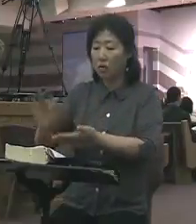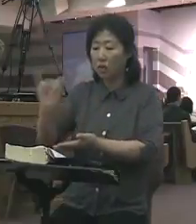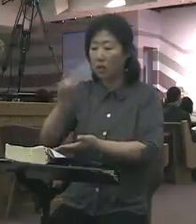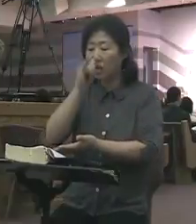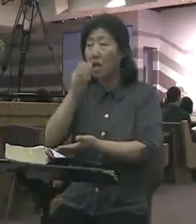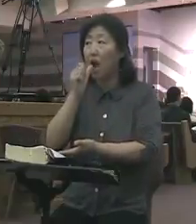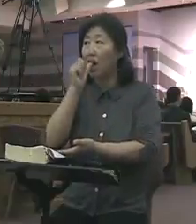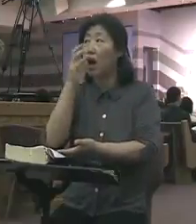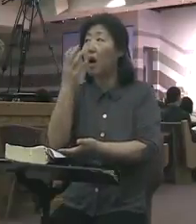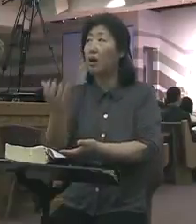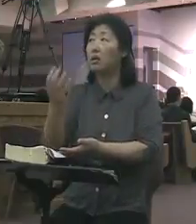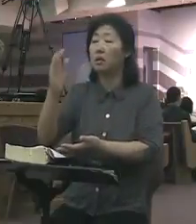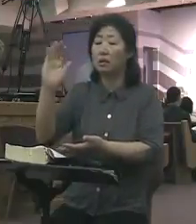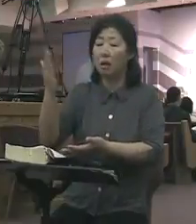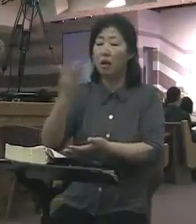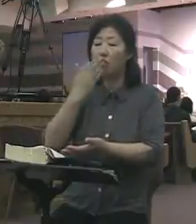수가 없는 것입니다.